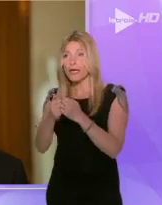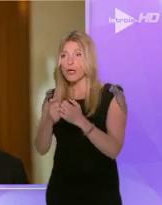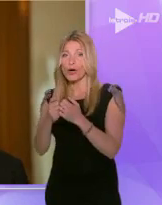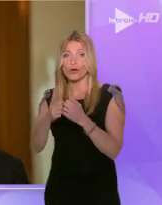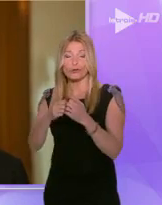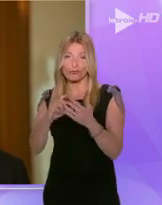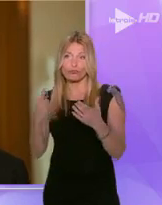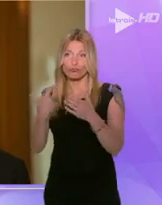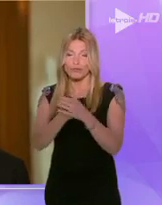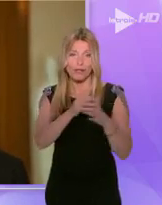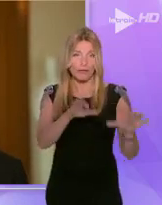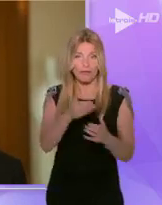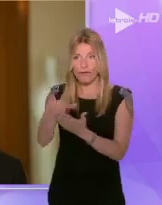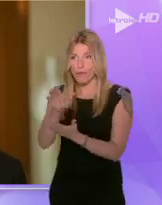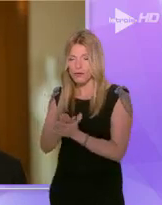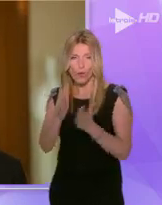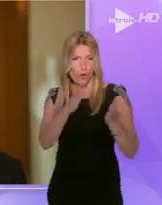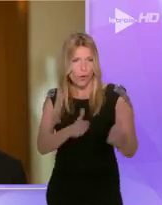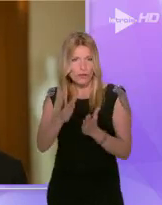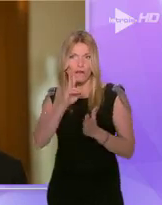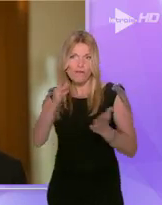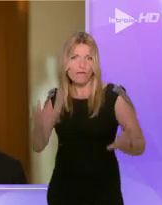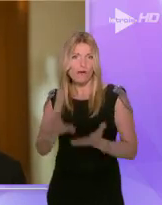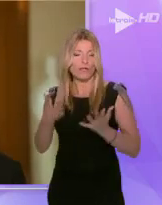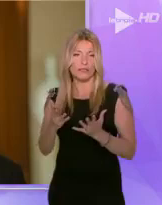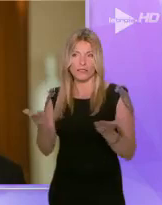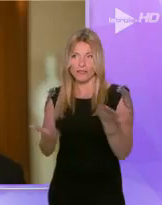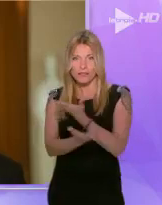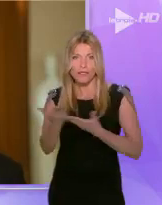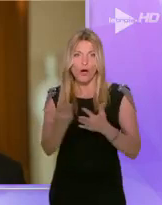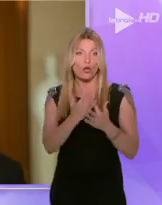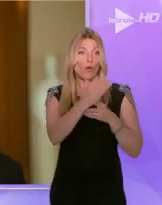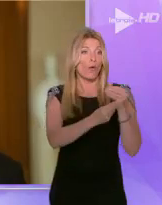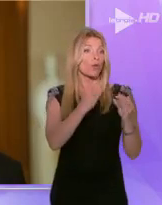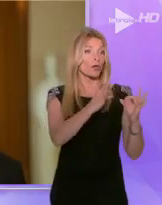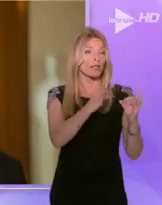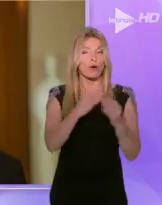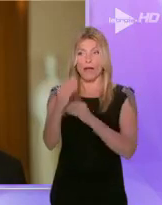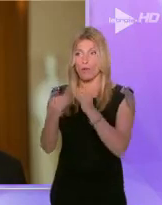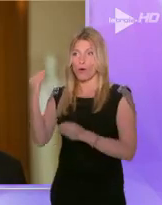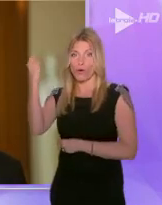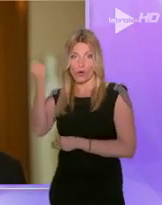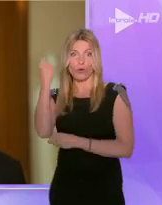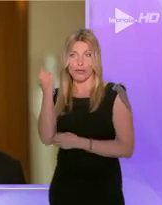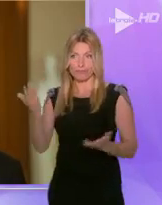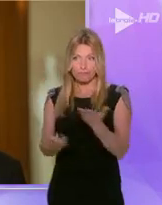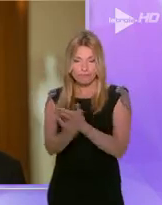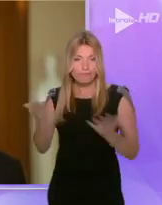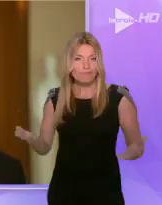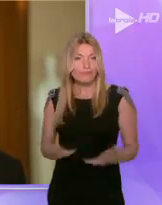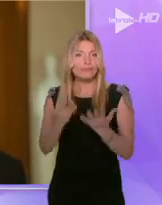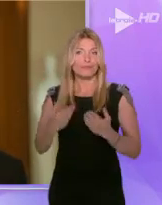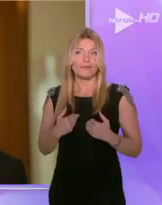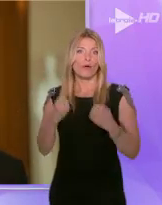Continuons à favoriser les synergies entre le monde de l'enseignement et celui des entreprises. Nous insufflerons un plus